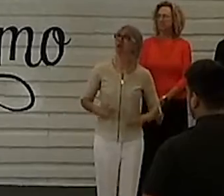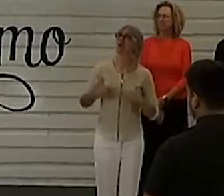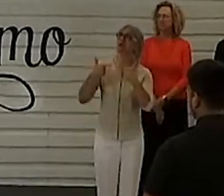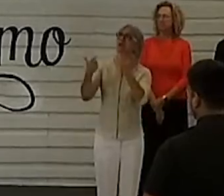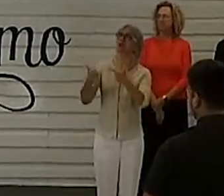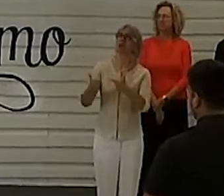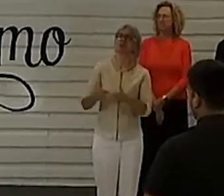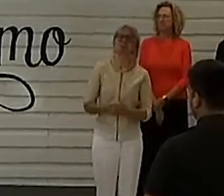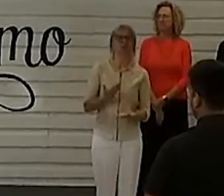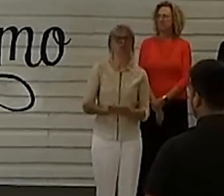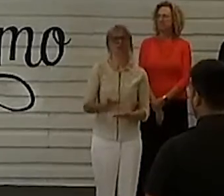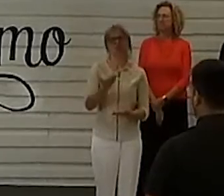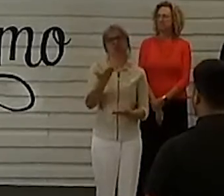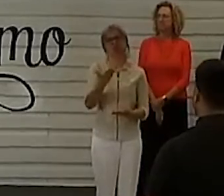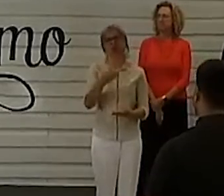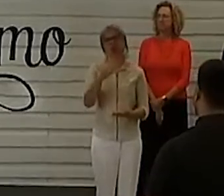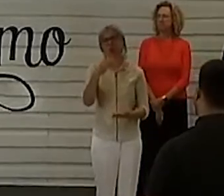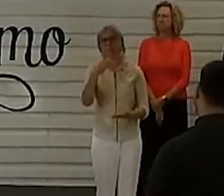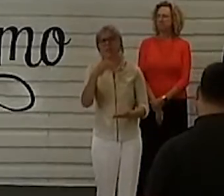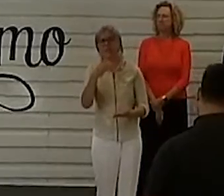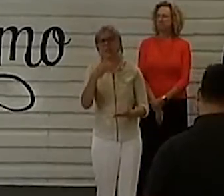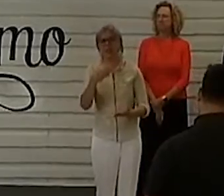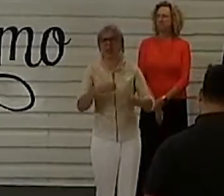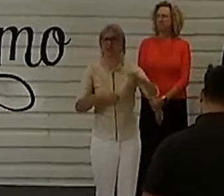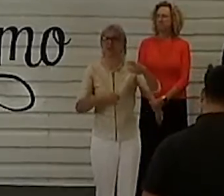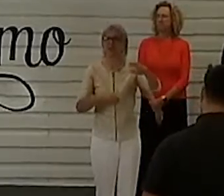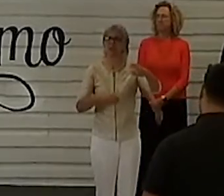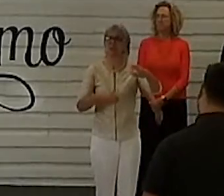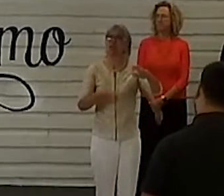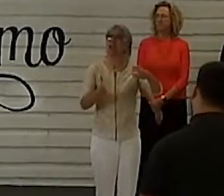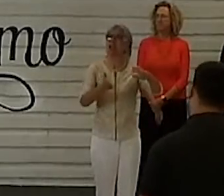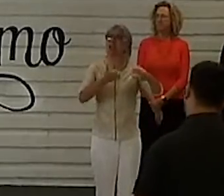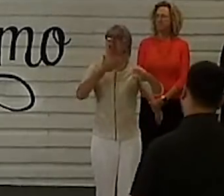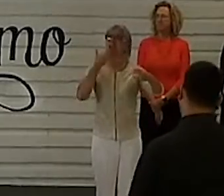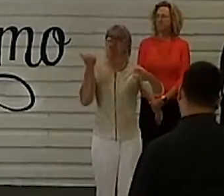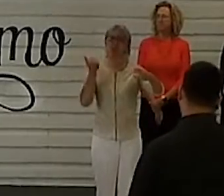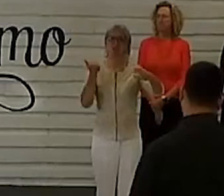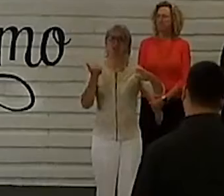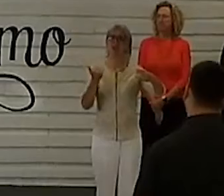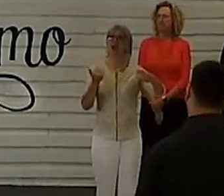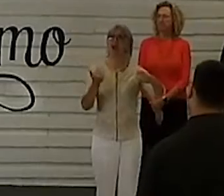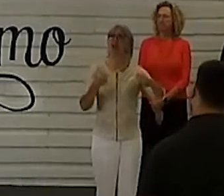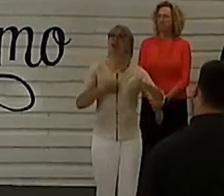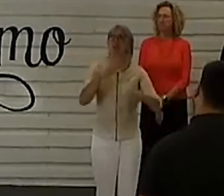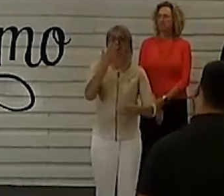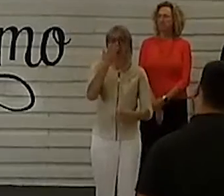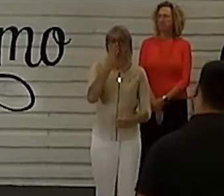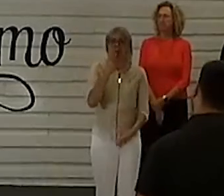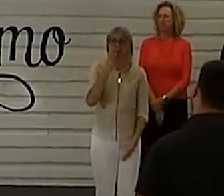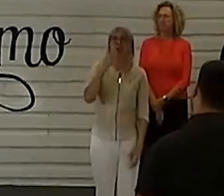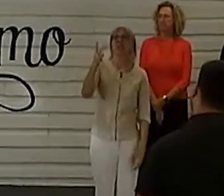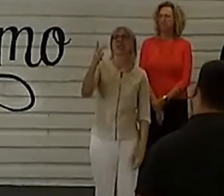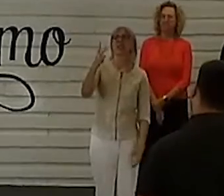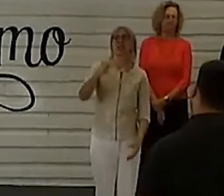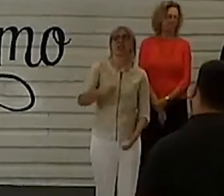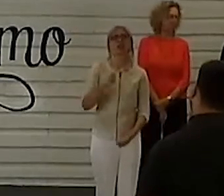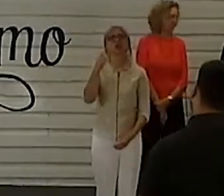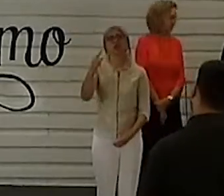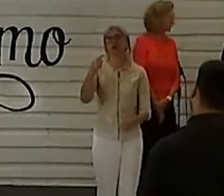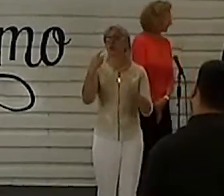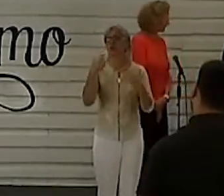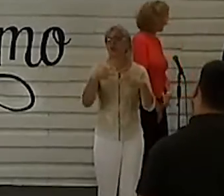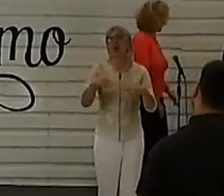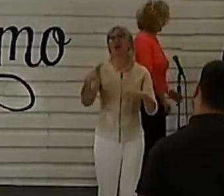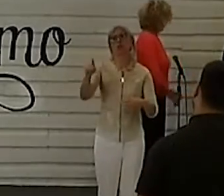da me quel bicchiere tra le mani e fa che io possa guardare te, che tu hai già compiuto tutto per